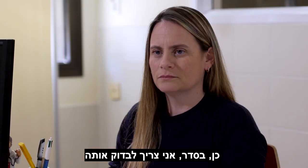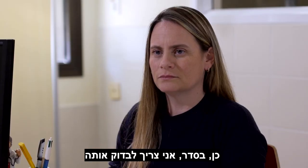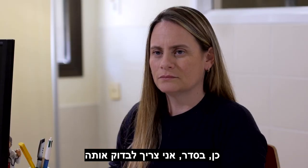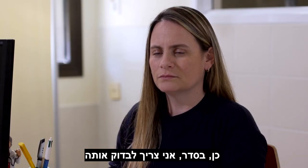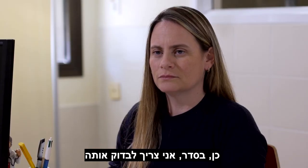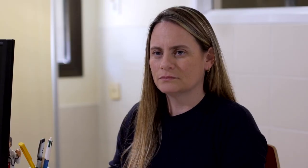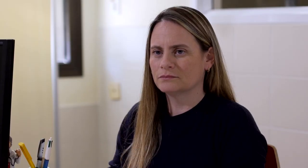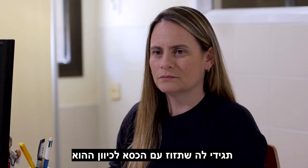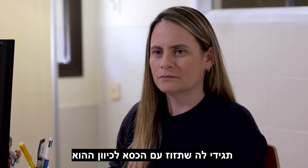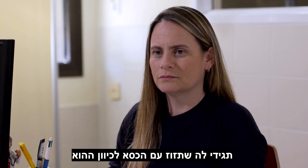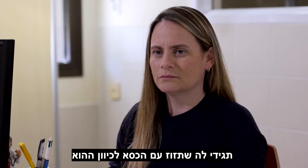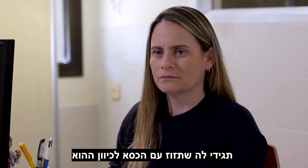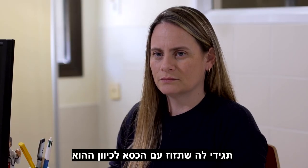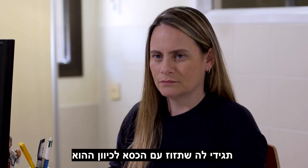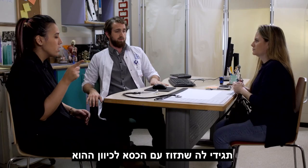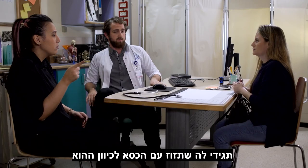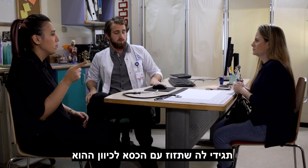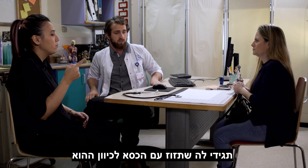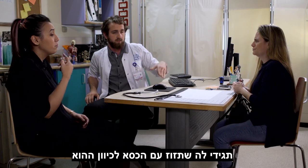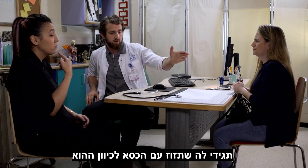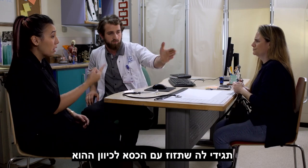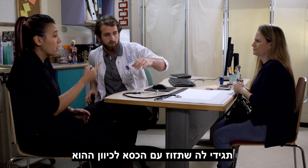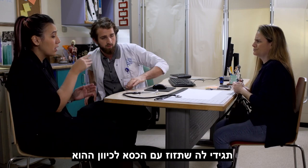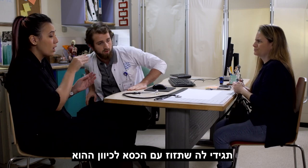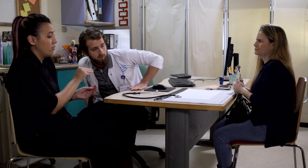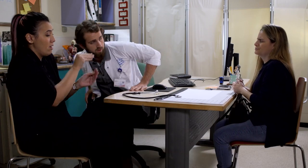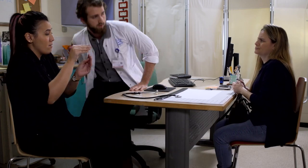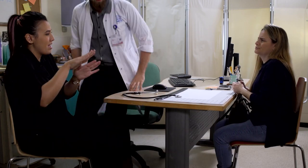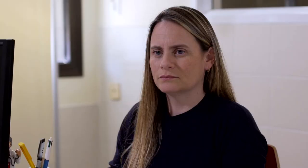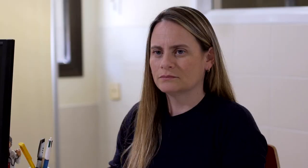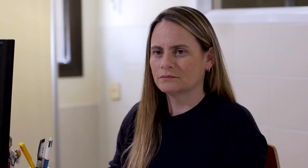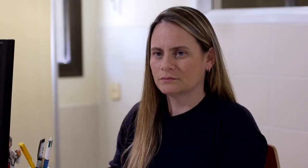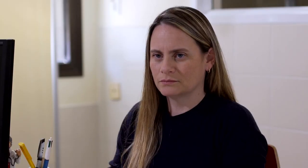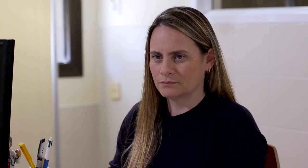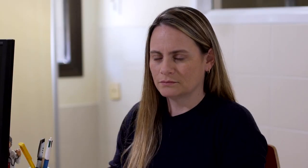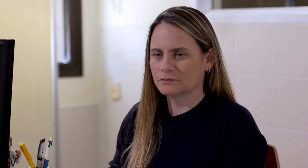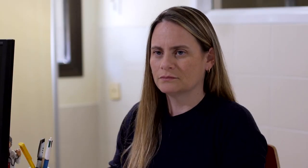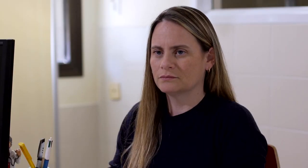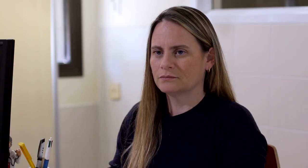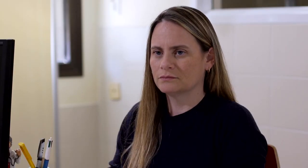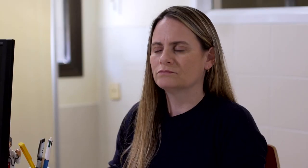אני צריך לבדוק אותה. תגידי לה שתזוז עם הכיסא לכיוון ההוא.